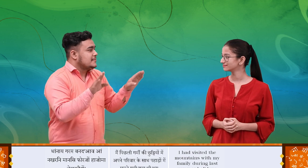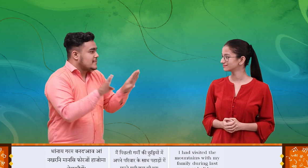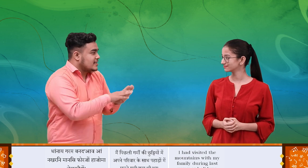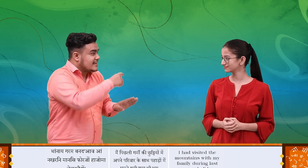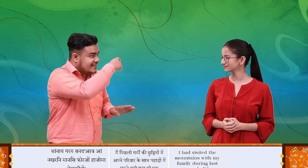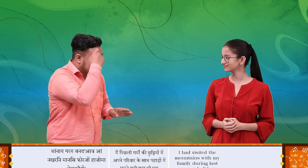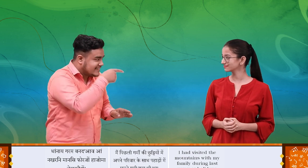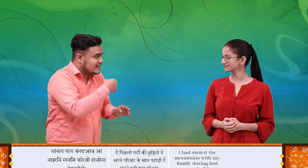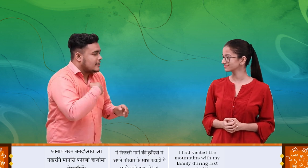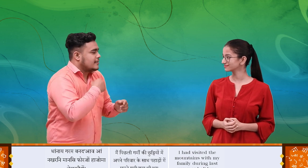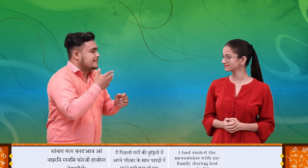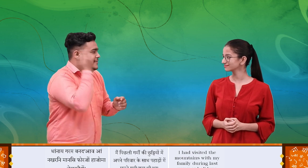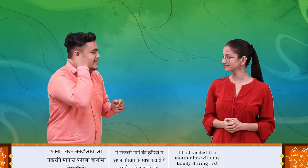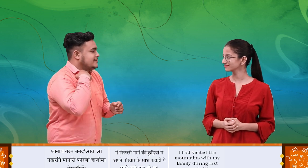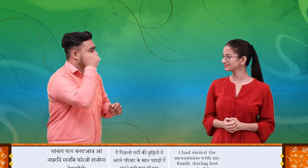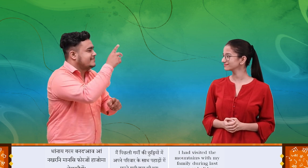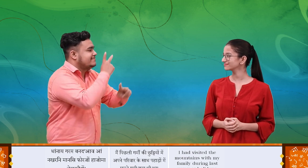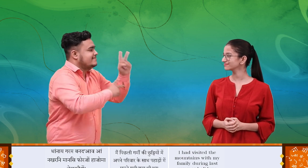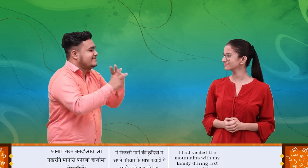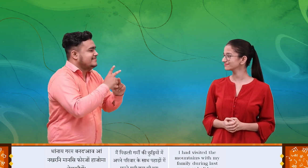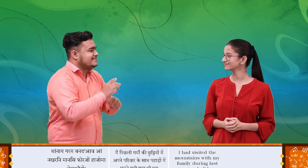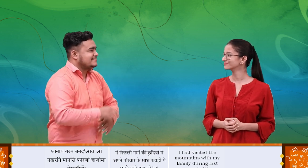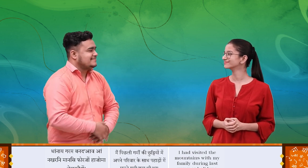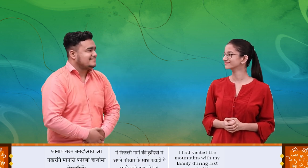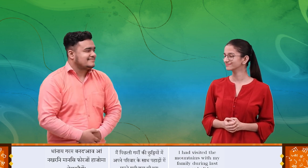थांनाय गरम बन्दआव आं नखरनि मानसिफोरजों हाजोमा बेरायहैदों।